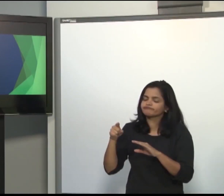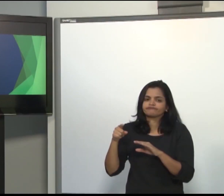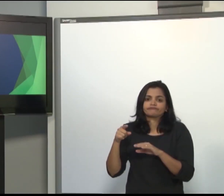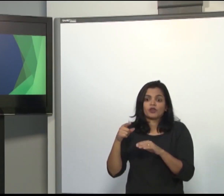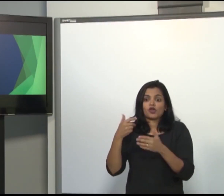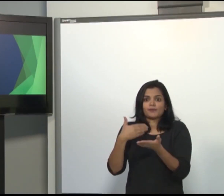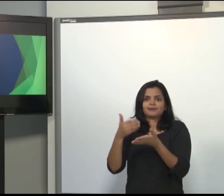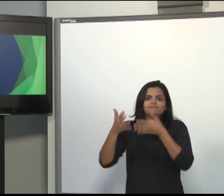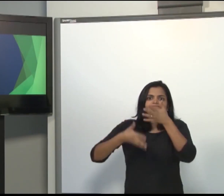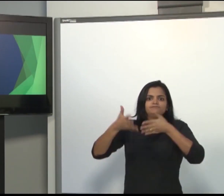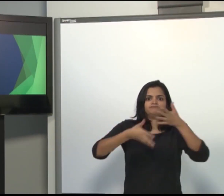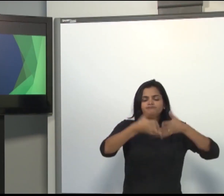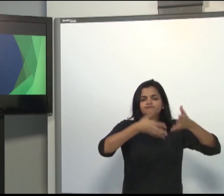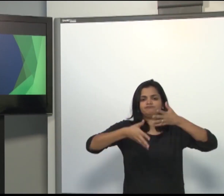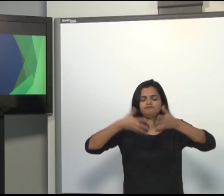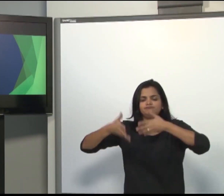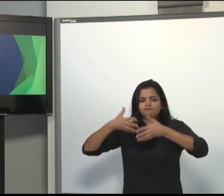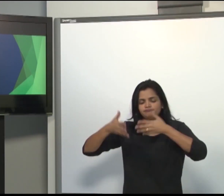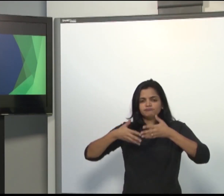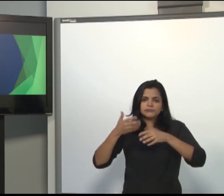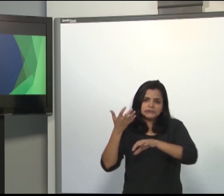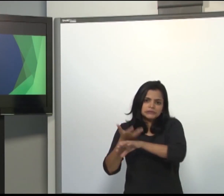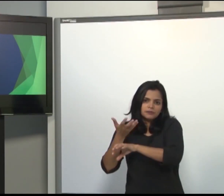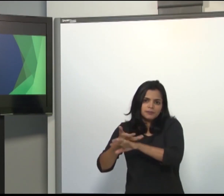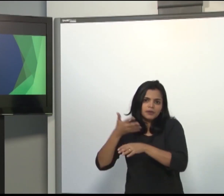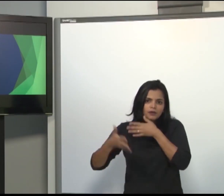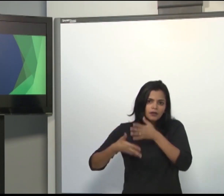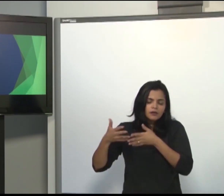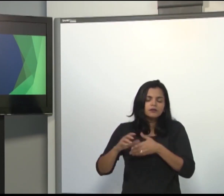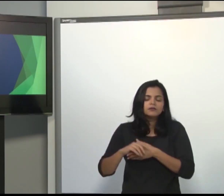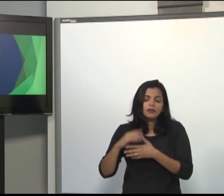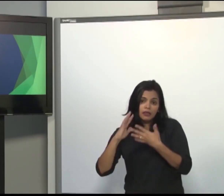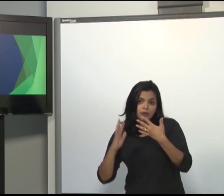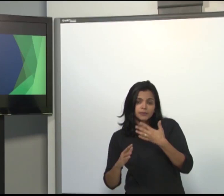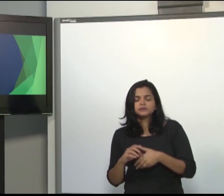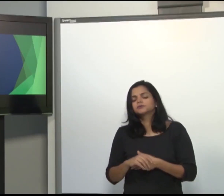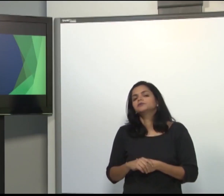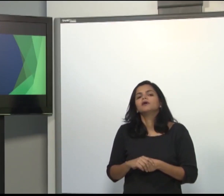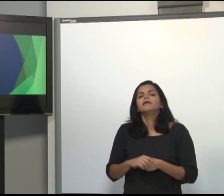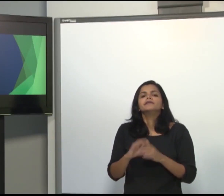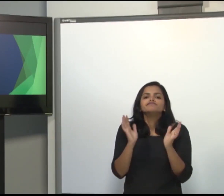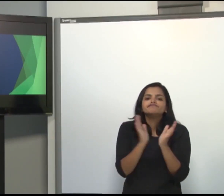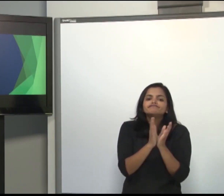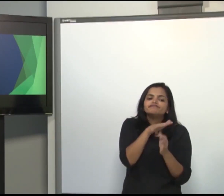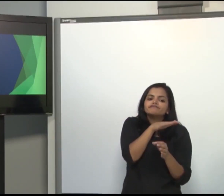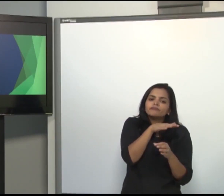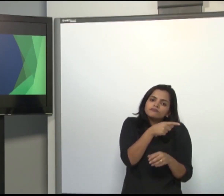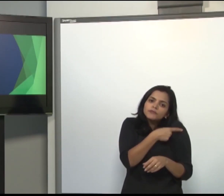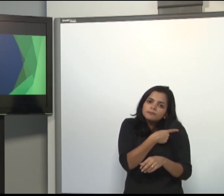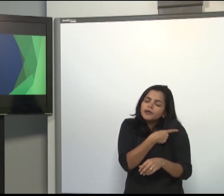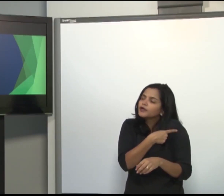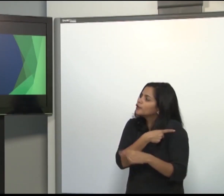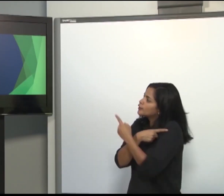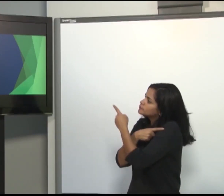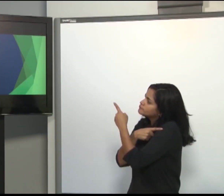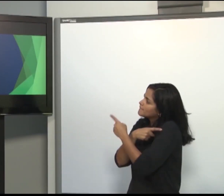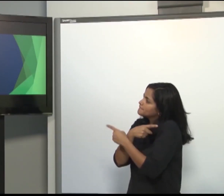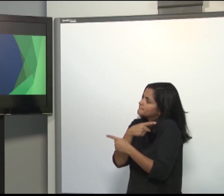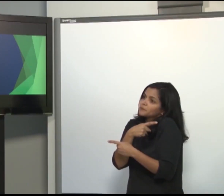exemplo, inicia-se com a língua de sinais como disciplina, a Libras. Vejam, lá